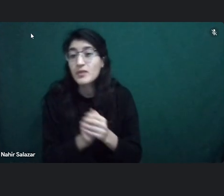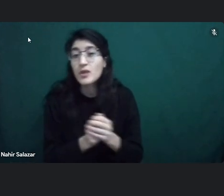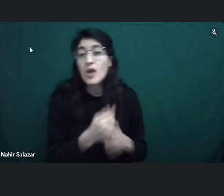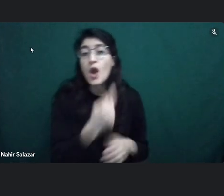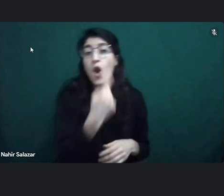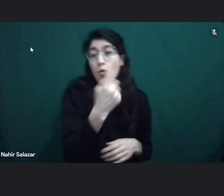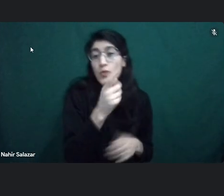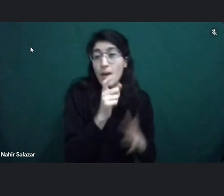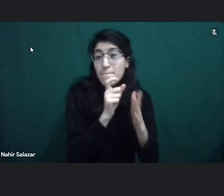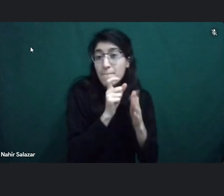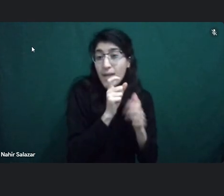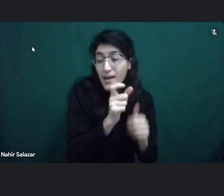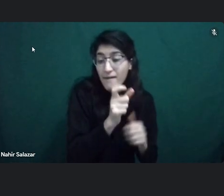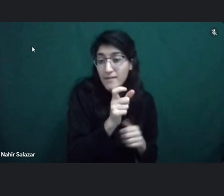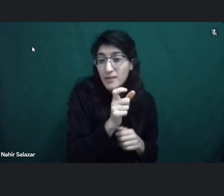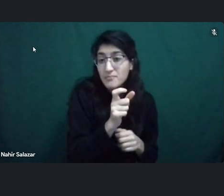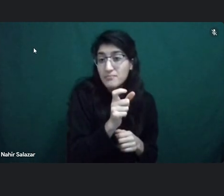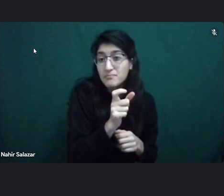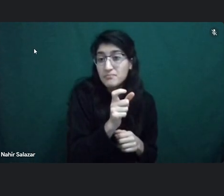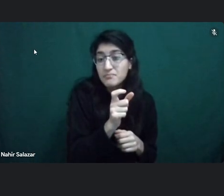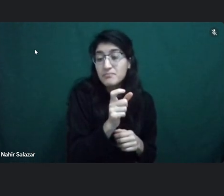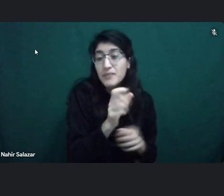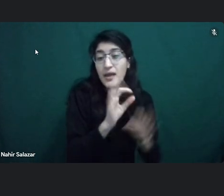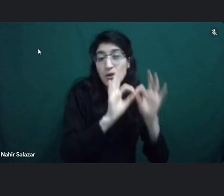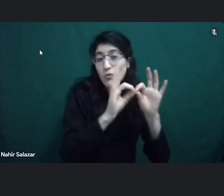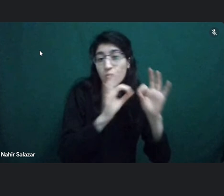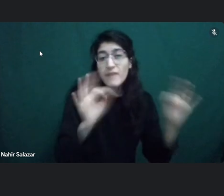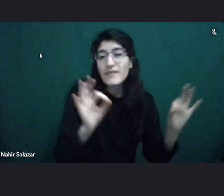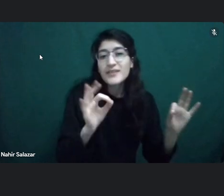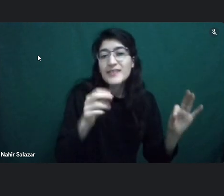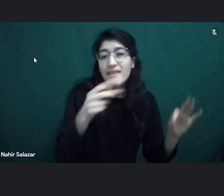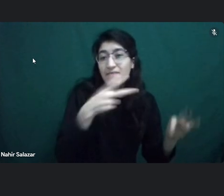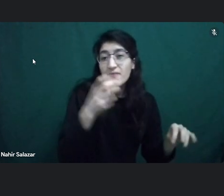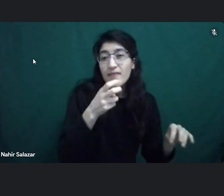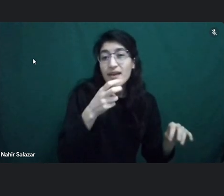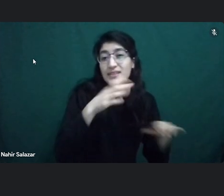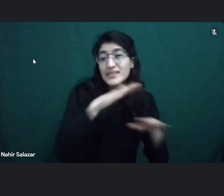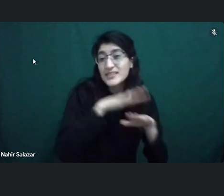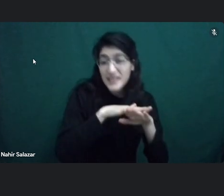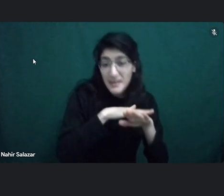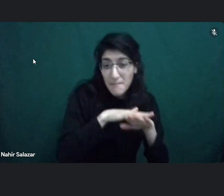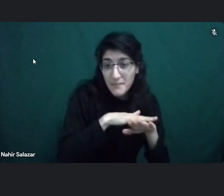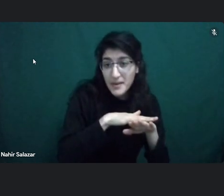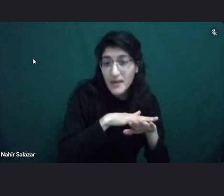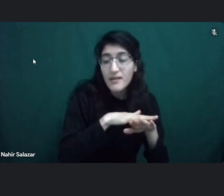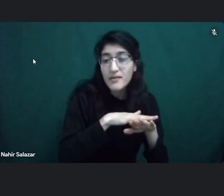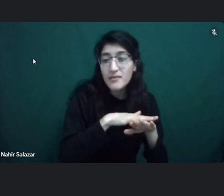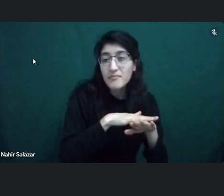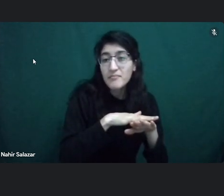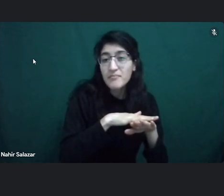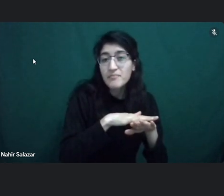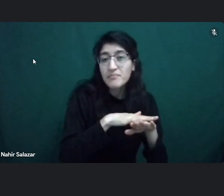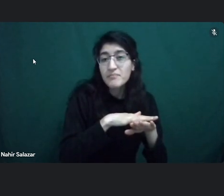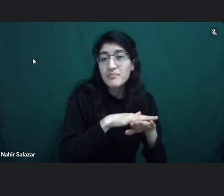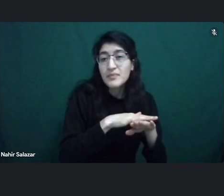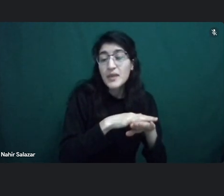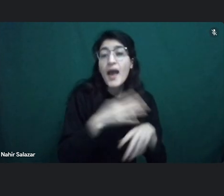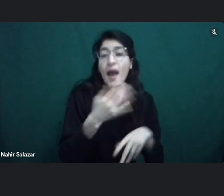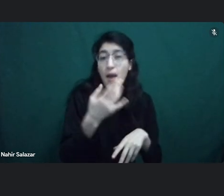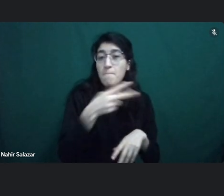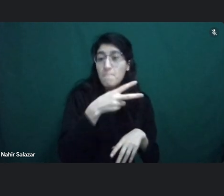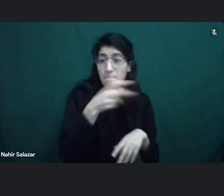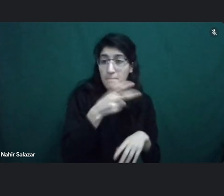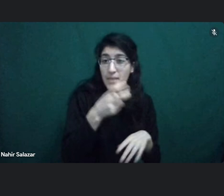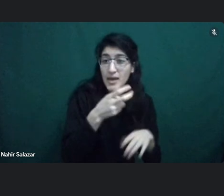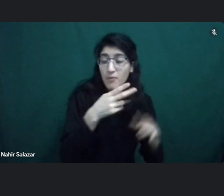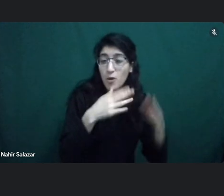va a ser una frase verbal simple, ¿sí? Va a contar con un verbo principal y ese verbo me va a estar